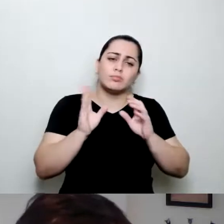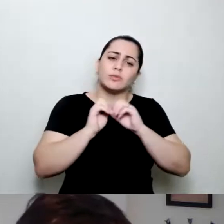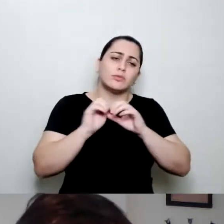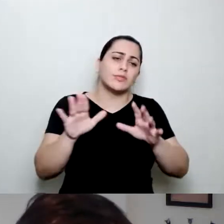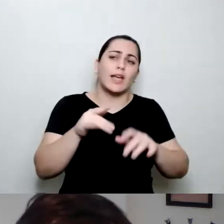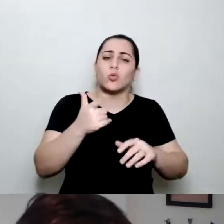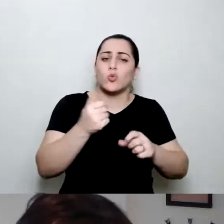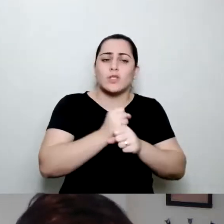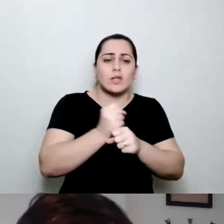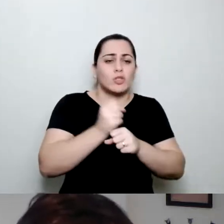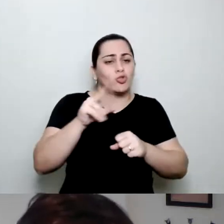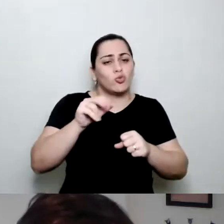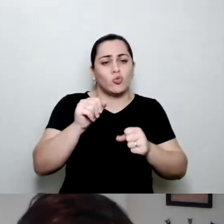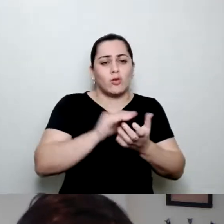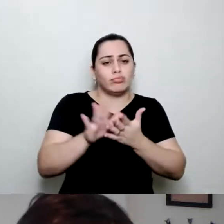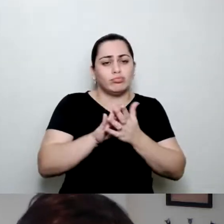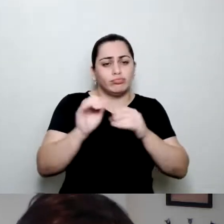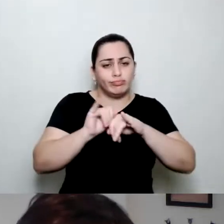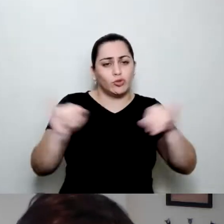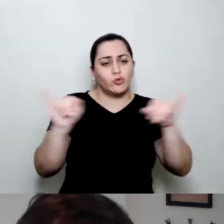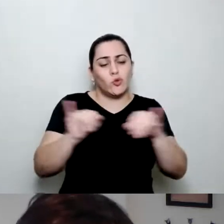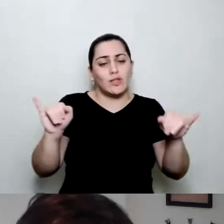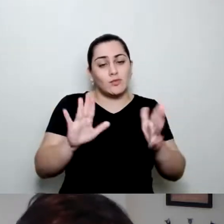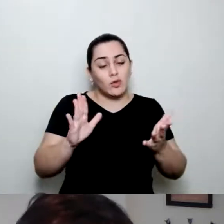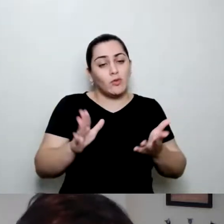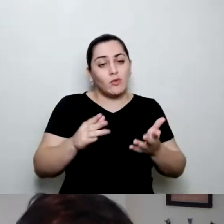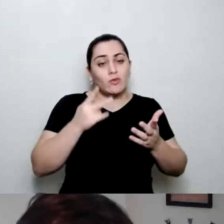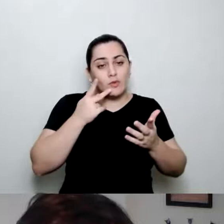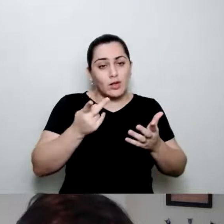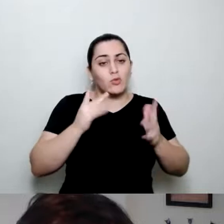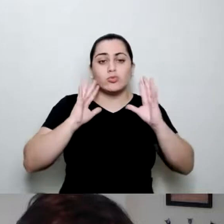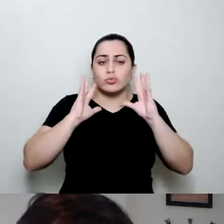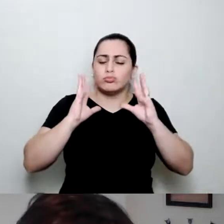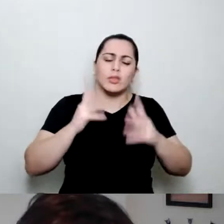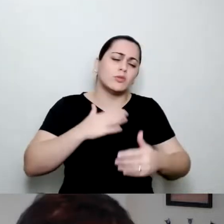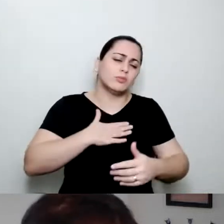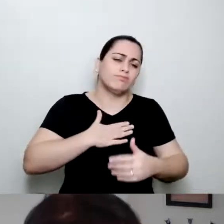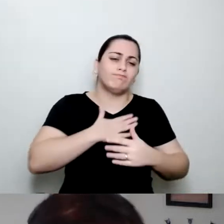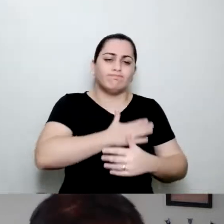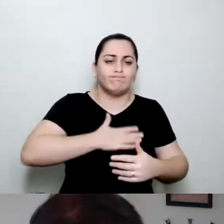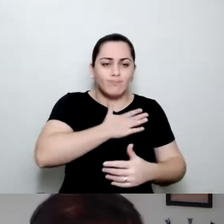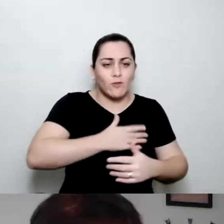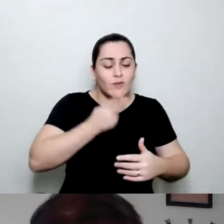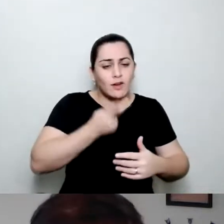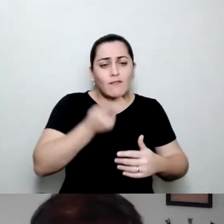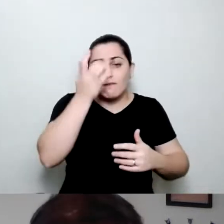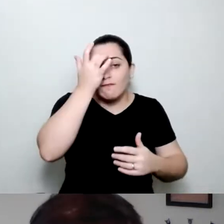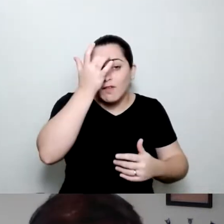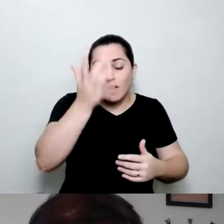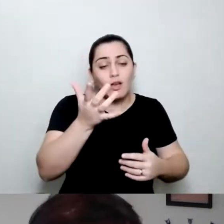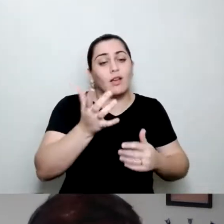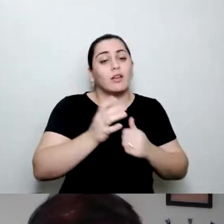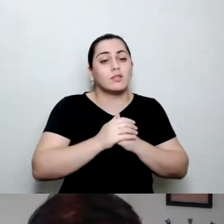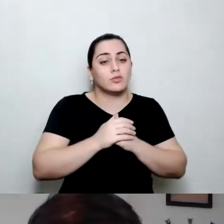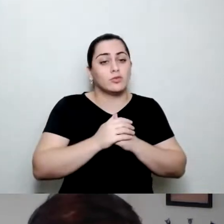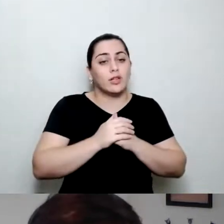anos, mas nunca publicamos. Então, eu compartilho isso com todo prazer. É um fácil esquema, mas